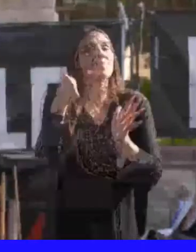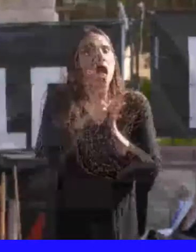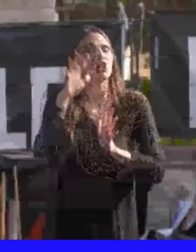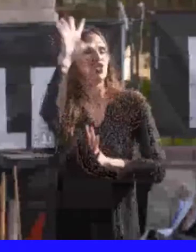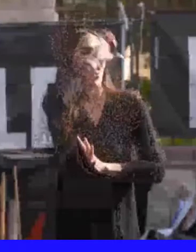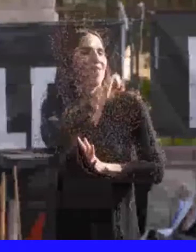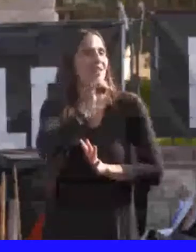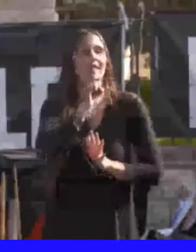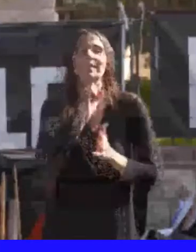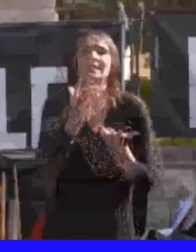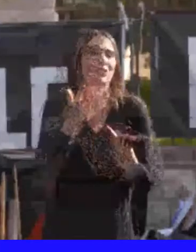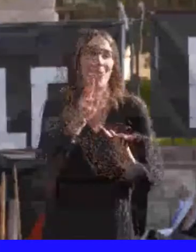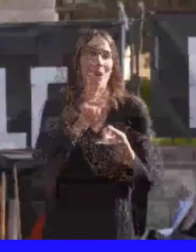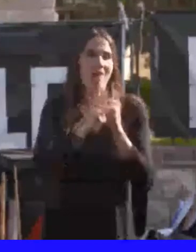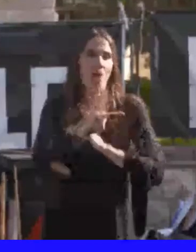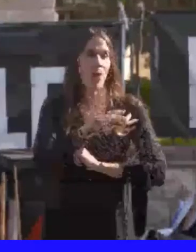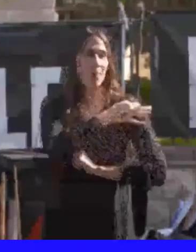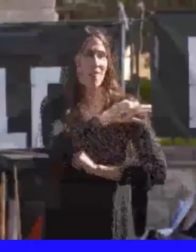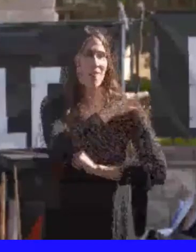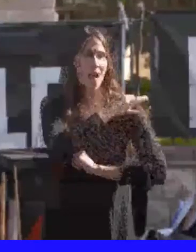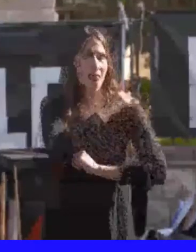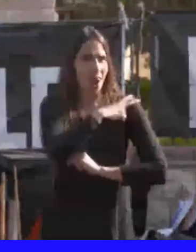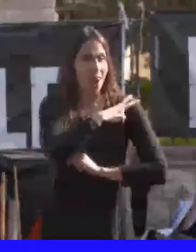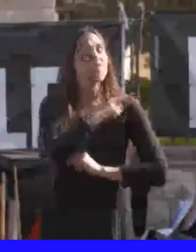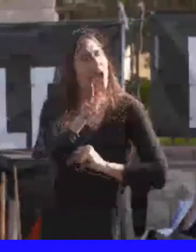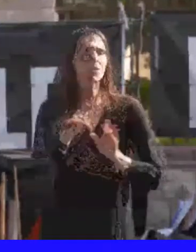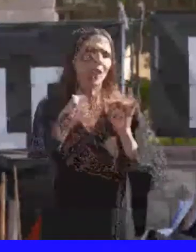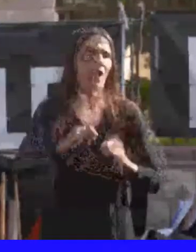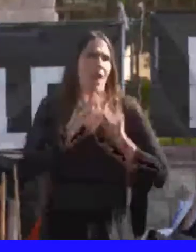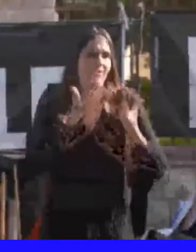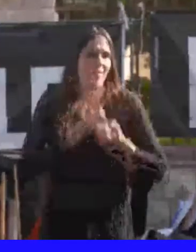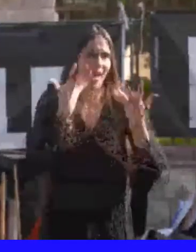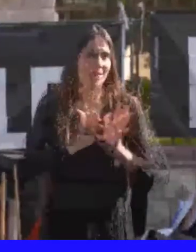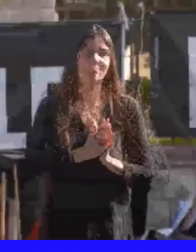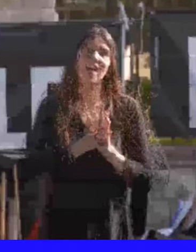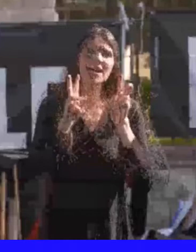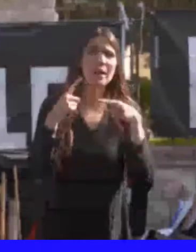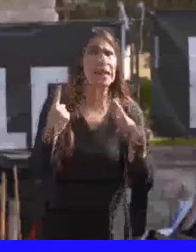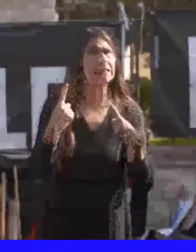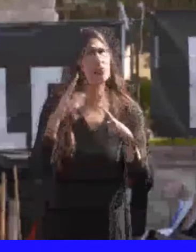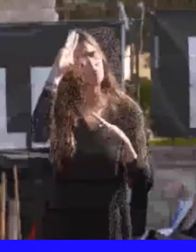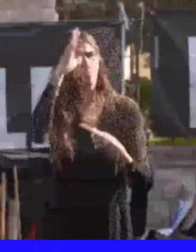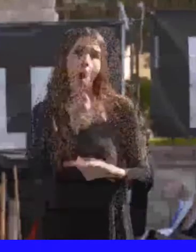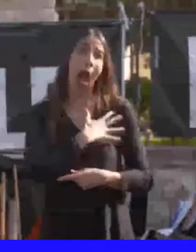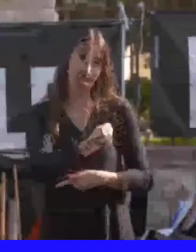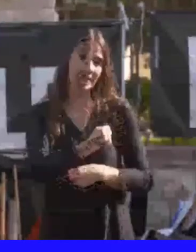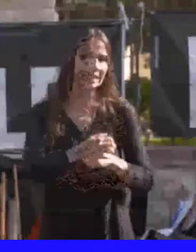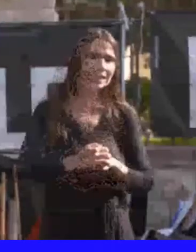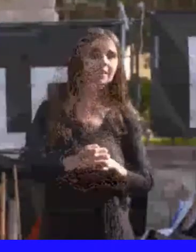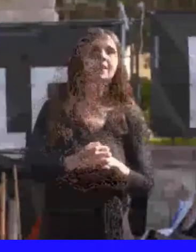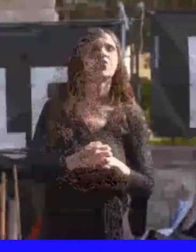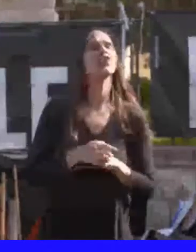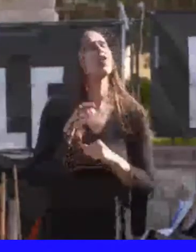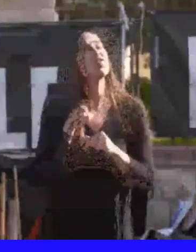שהבין שהוא לא יהיה מפכ"ל, ואז הוא התחיל לדבר. אני מגדיר את זה בחור אמיץ. וזה